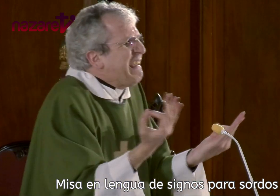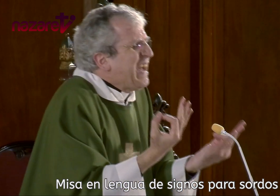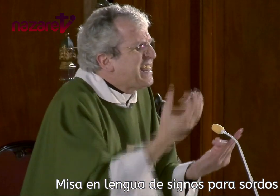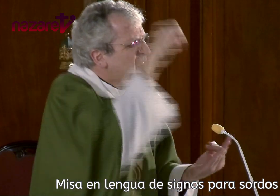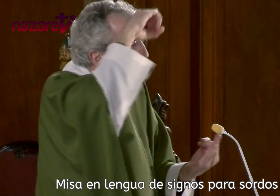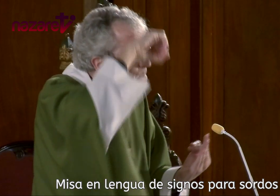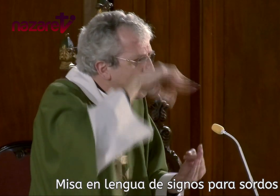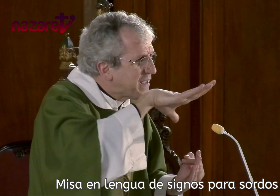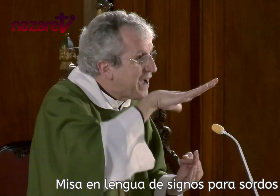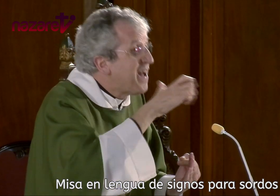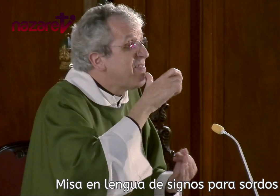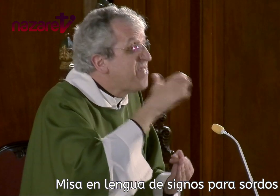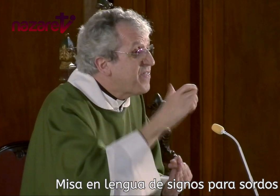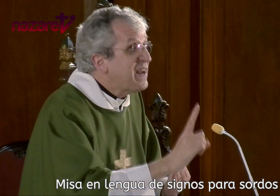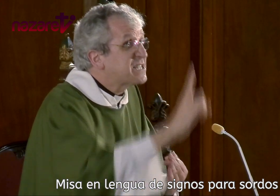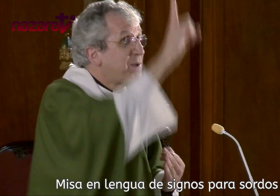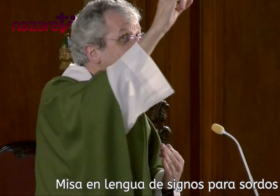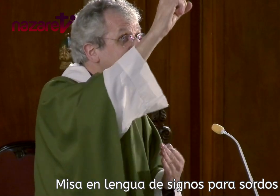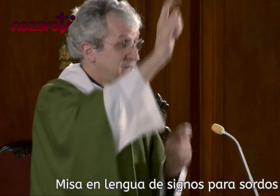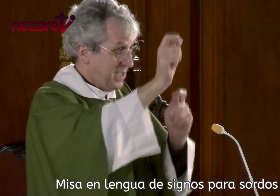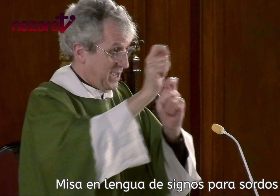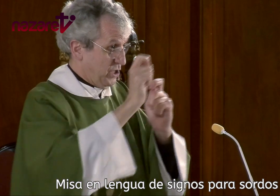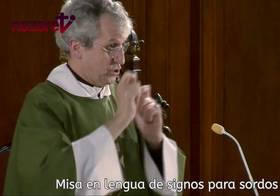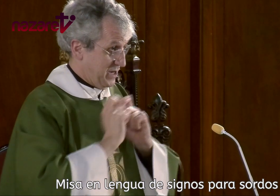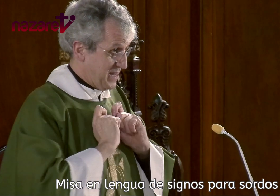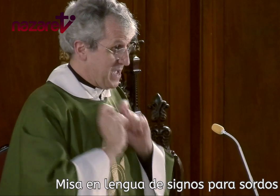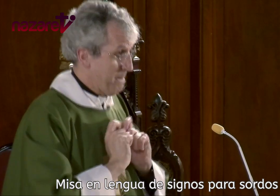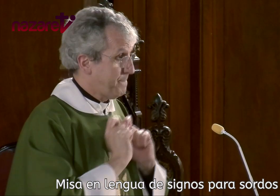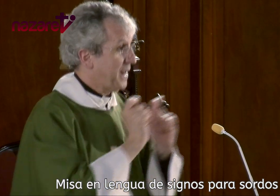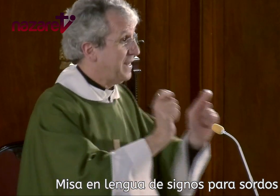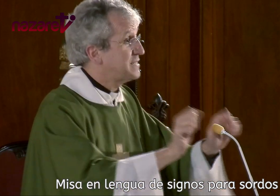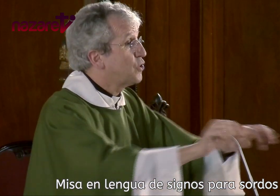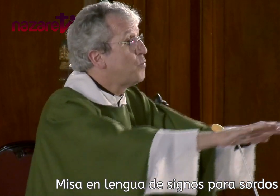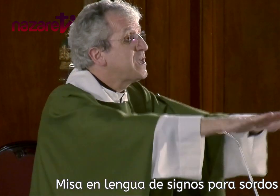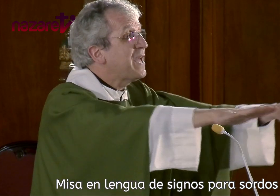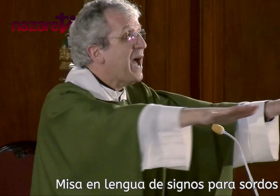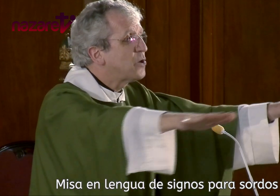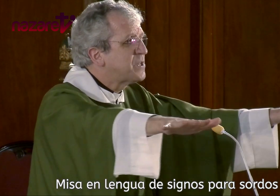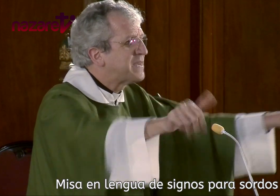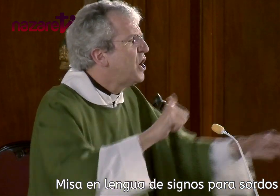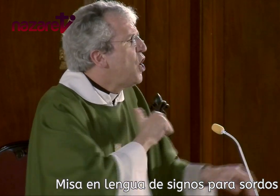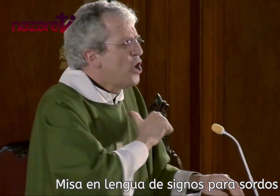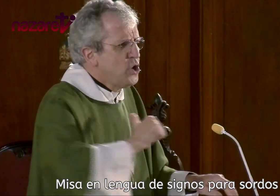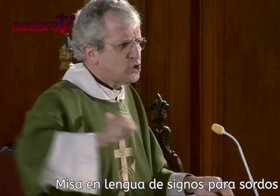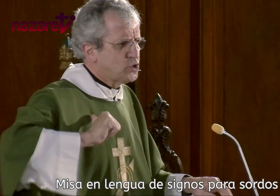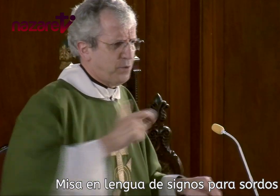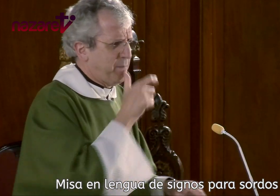hace un profeta decir las palabras que dios le da para que las comunique a los demás no sus propias